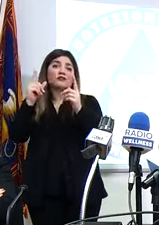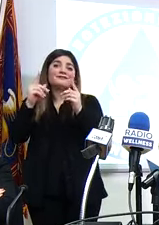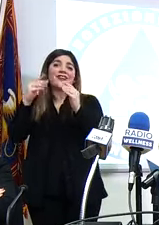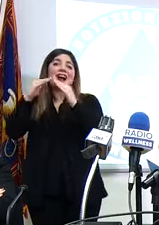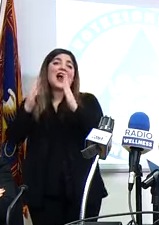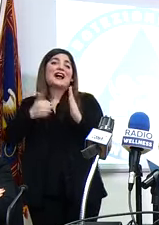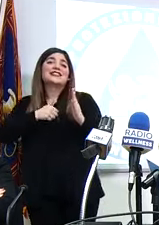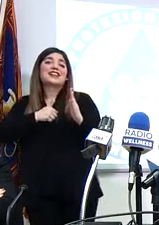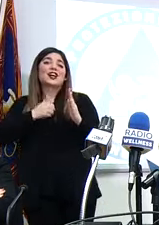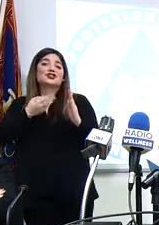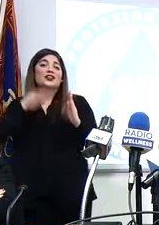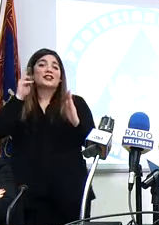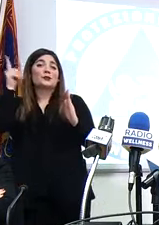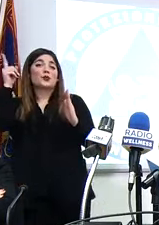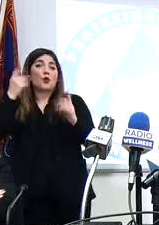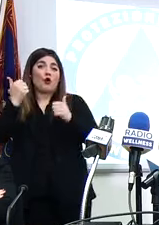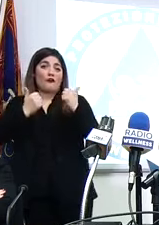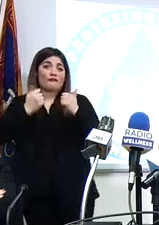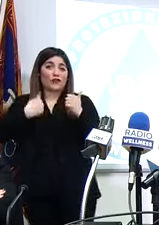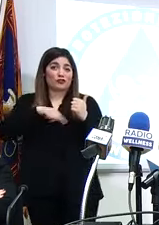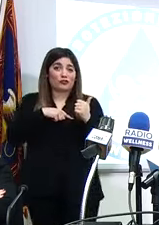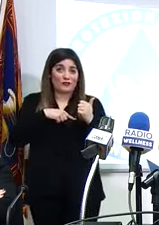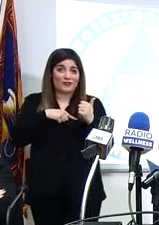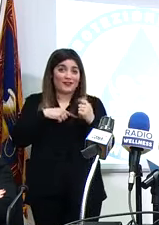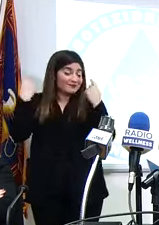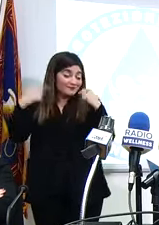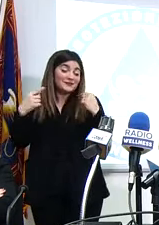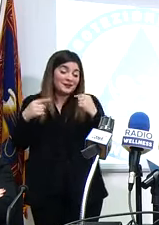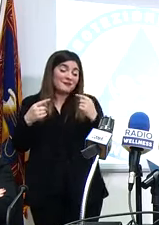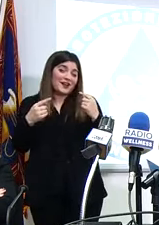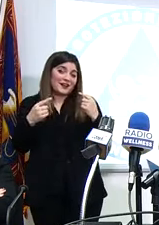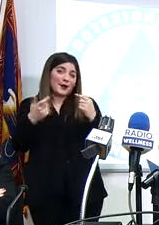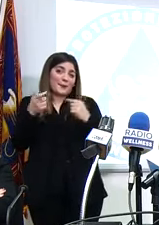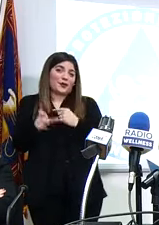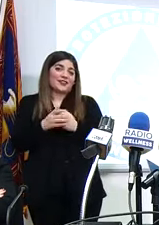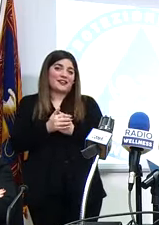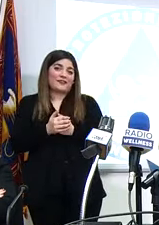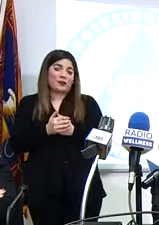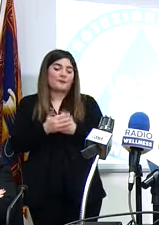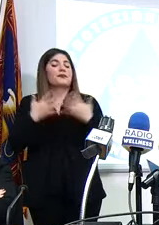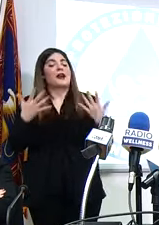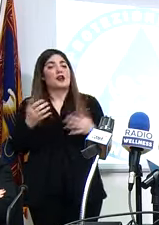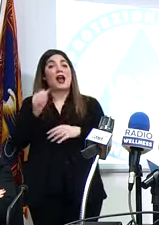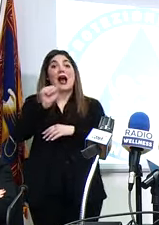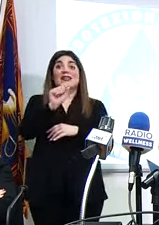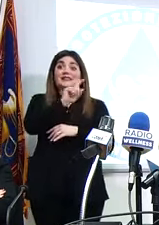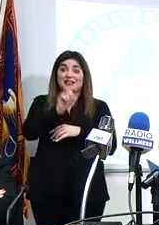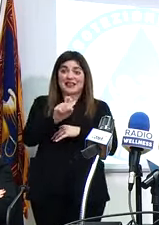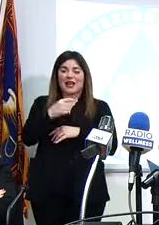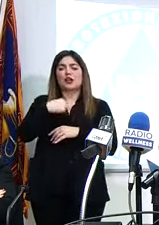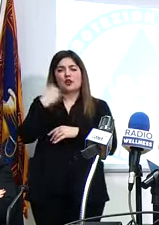sociologica. Allora, tornando a AstraZeneca, quindi io credo che il 29...